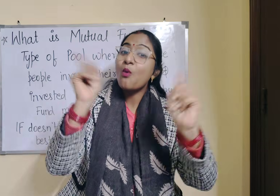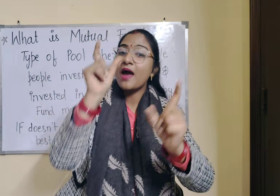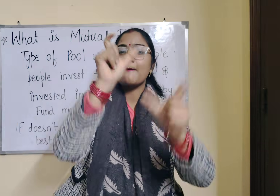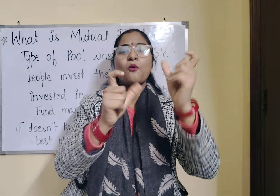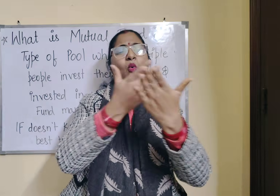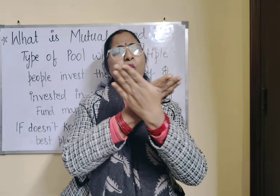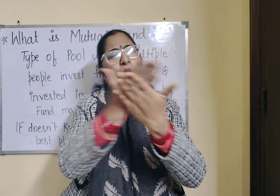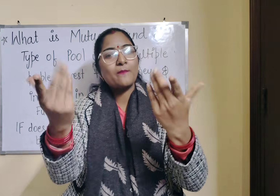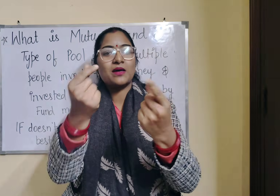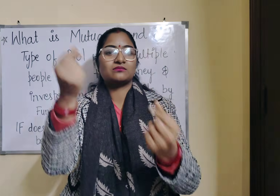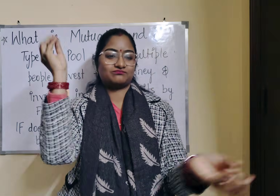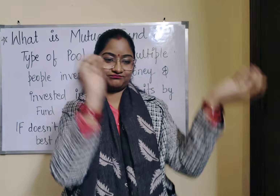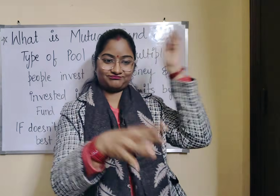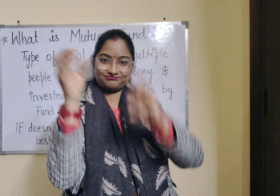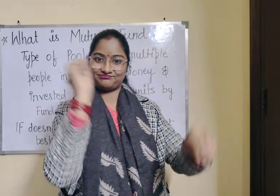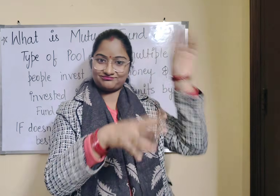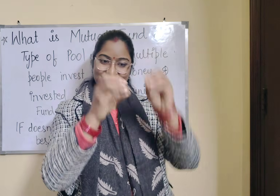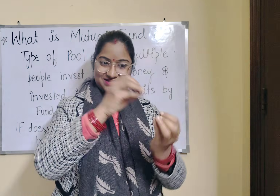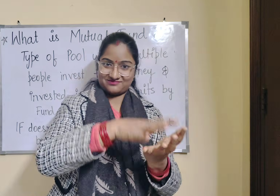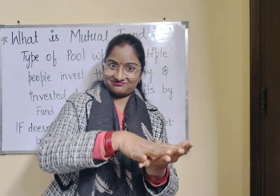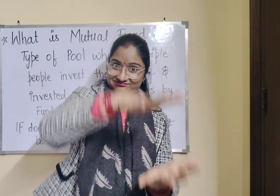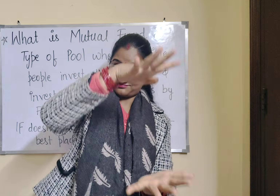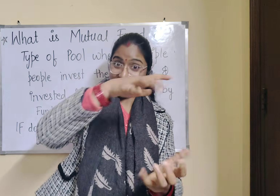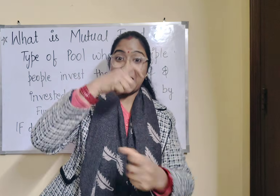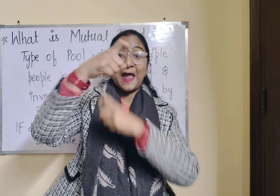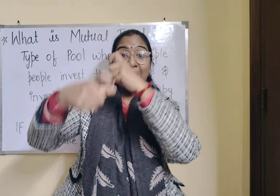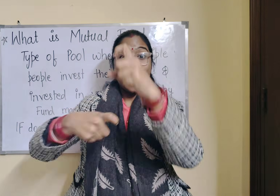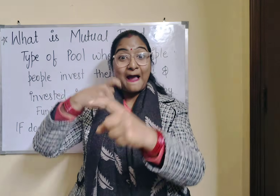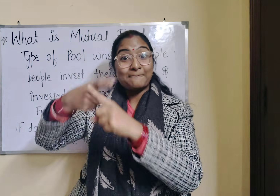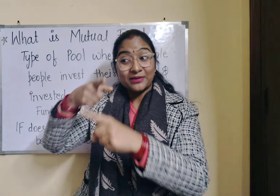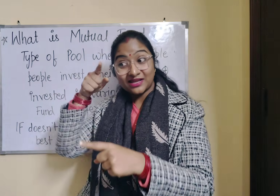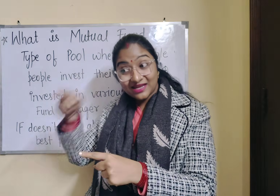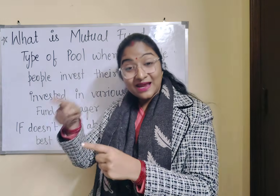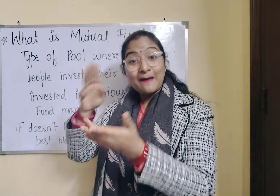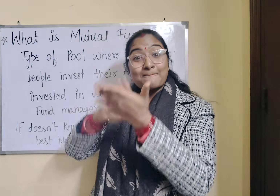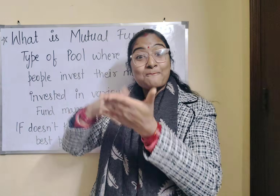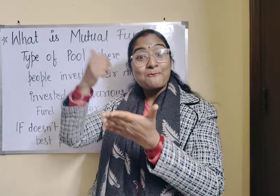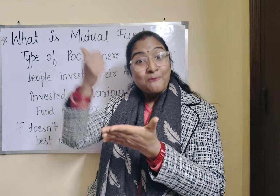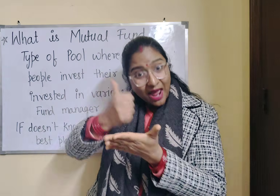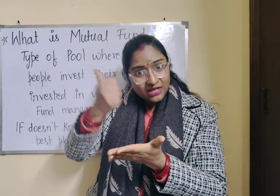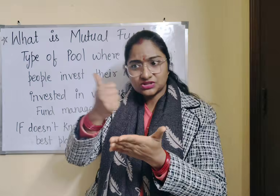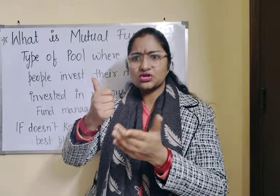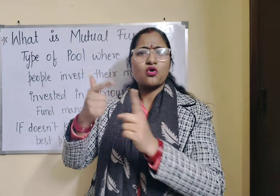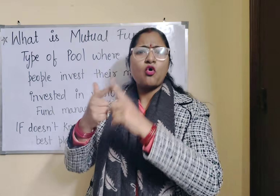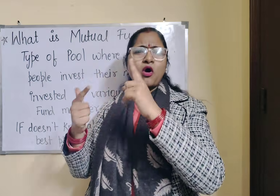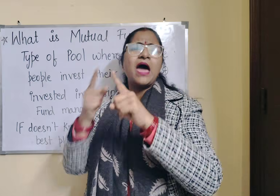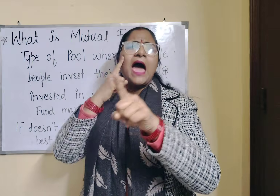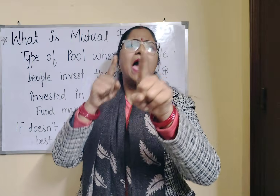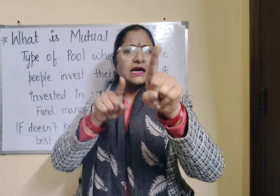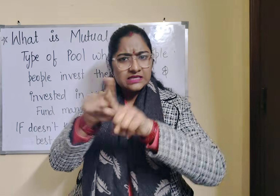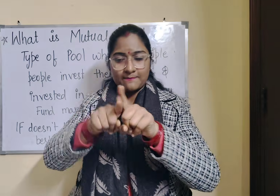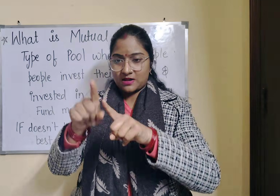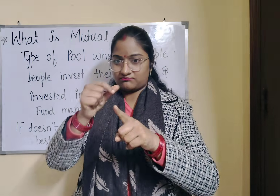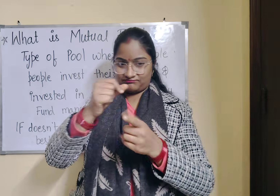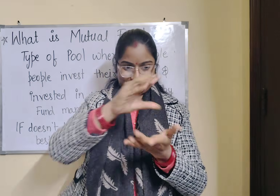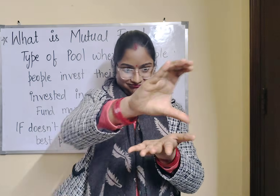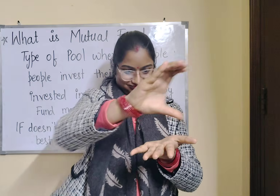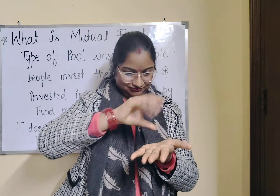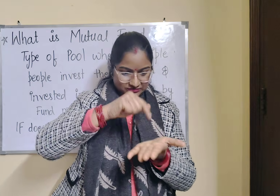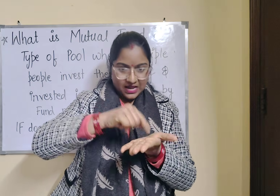में आया। ये एक ऐसी जगह होती है जहाँ पे मल्टीपल लोग जो होते हैं पैसा लगाते हैं एज अ डिपॉजिटर, और वहाँ का